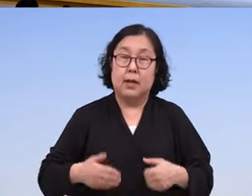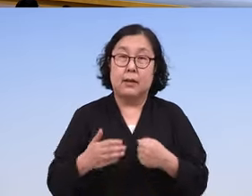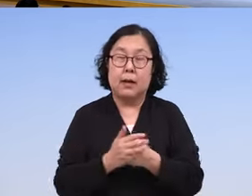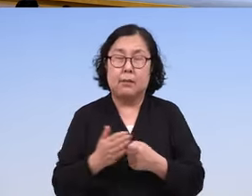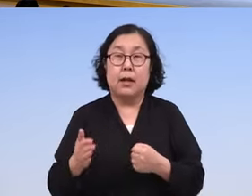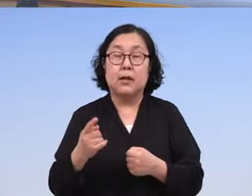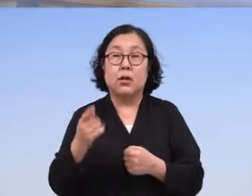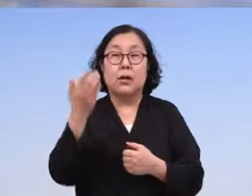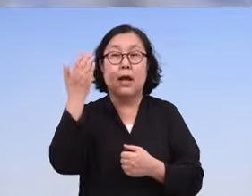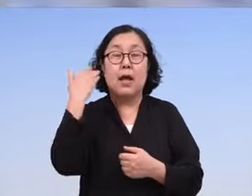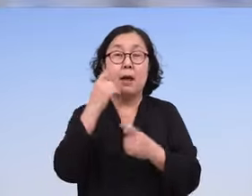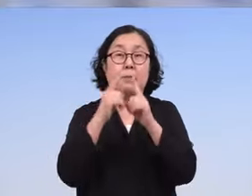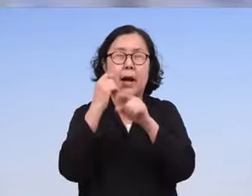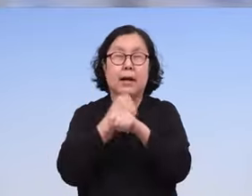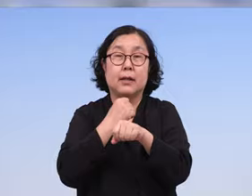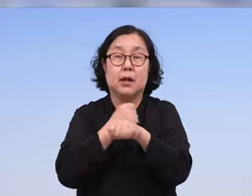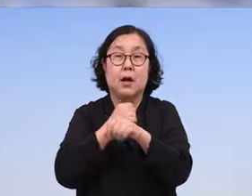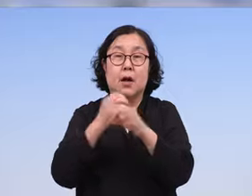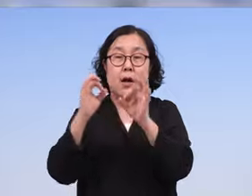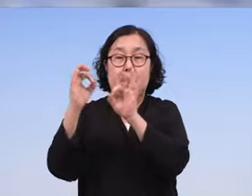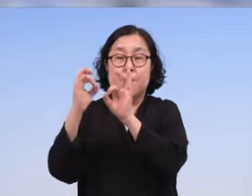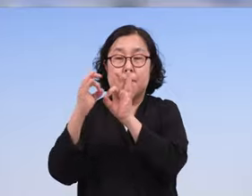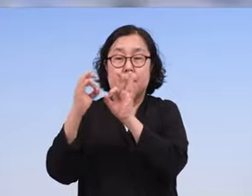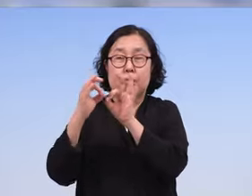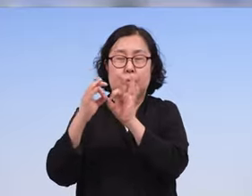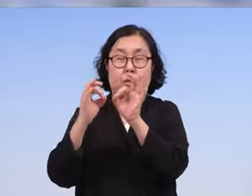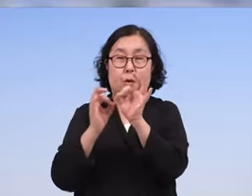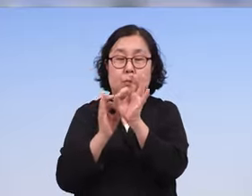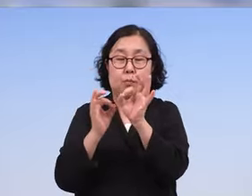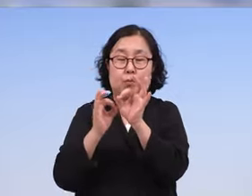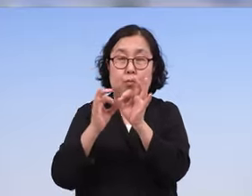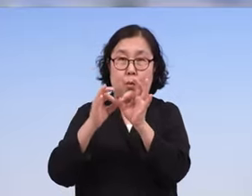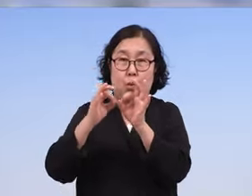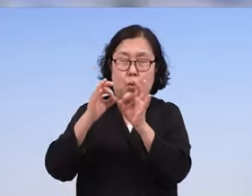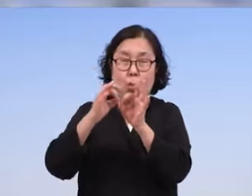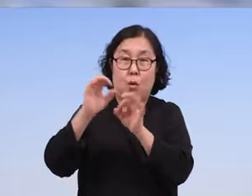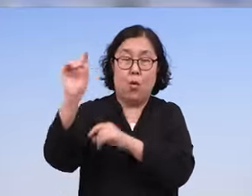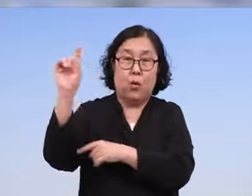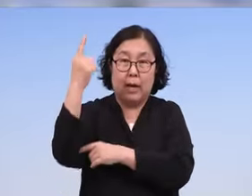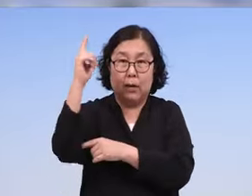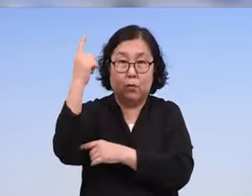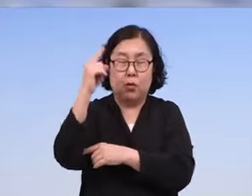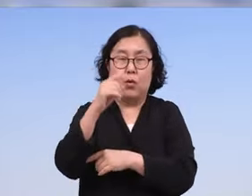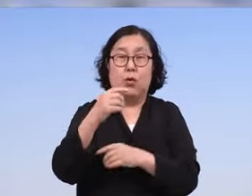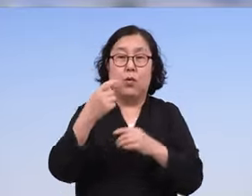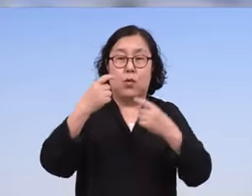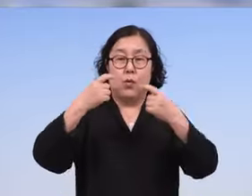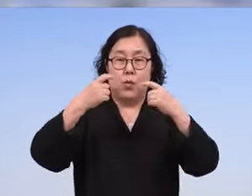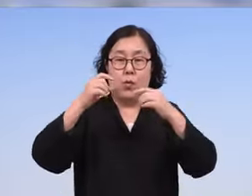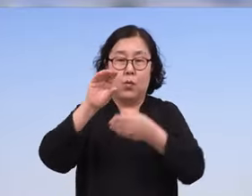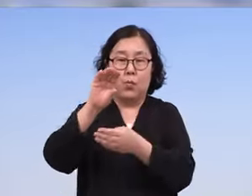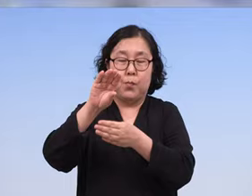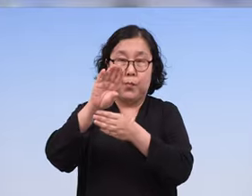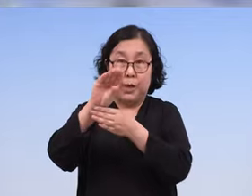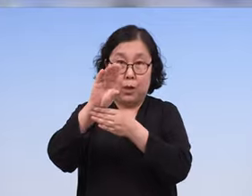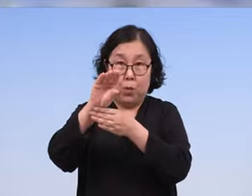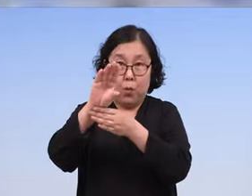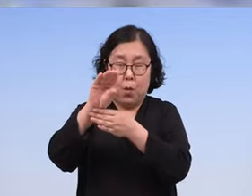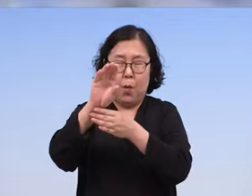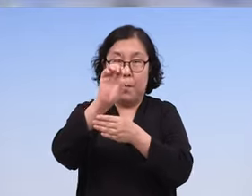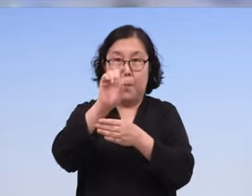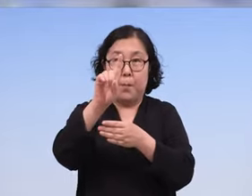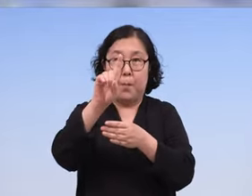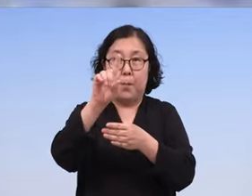글을 읽으면서 전에 말씀드렸던 프로야구 비디오 판독이 불쑥 떠오르는 겁니다. 얼마나 억울한 선수가